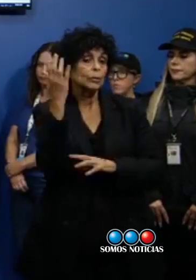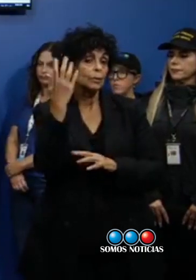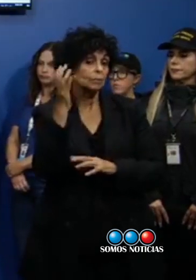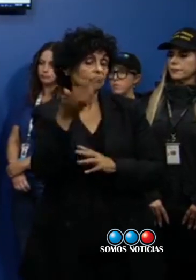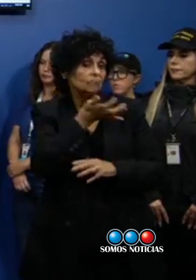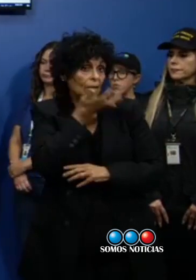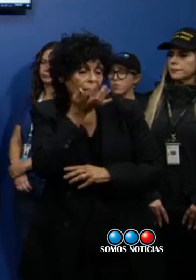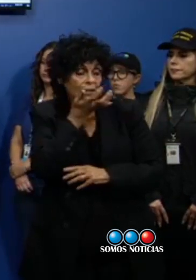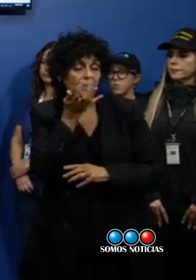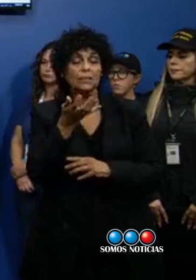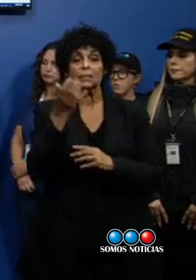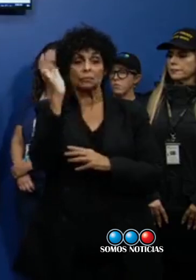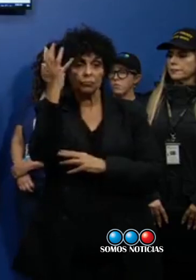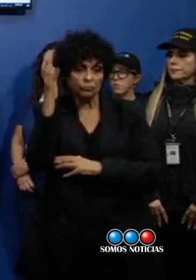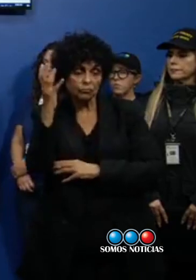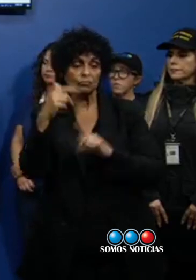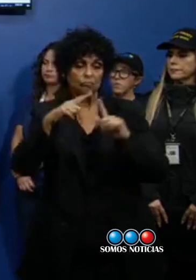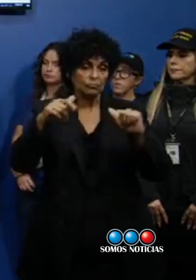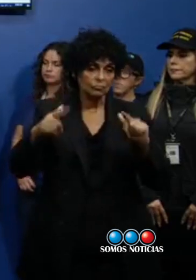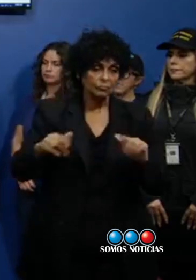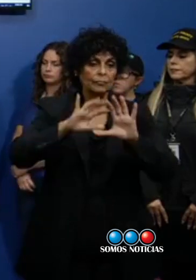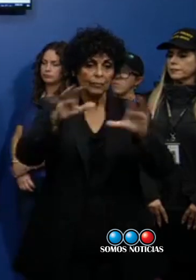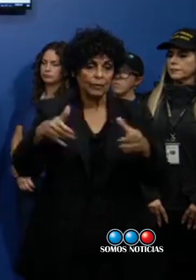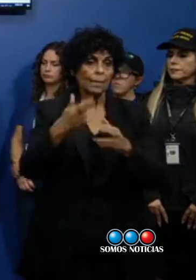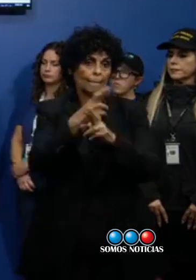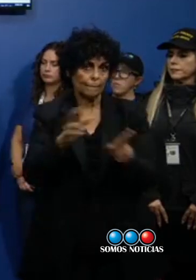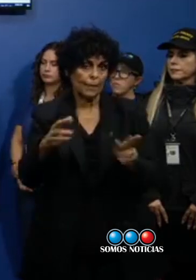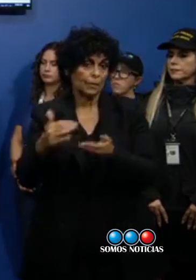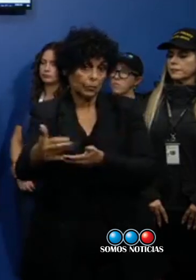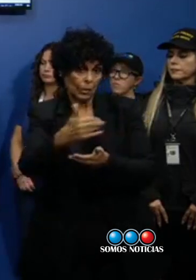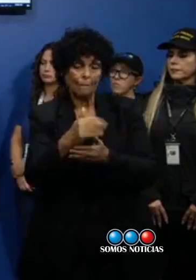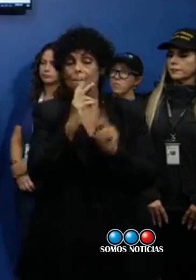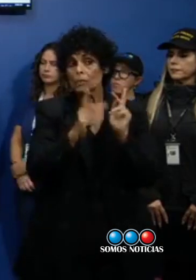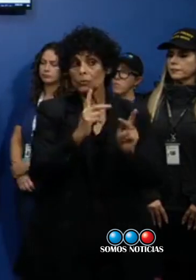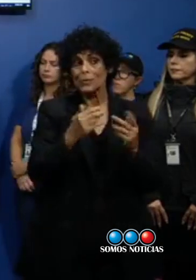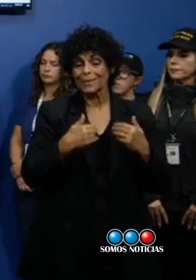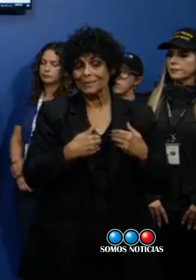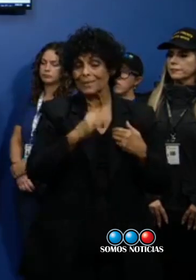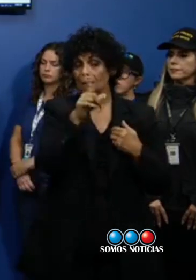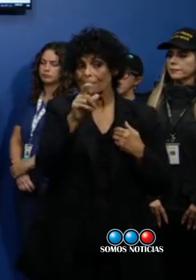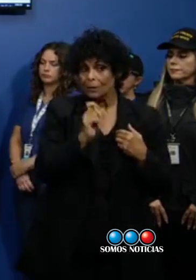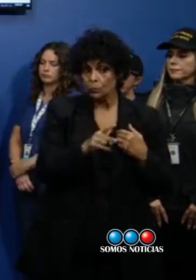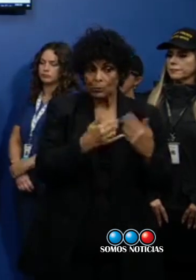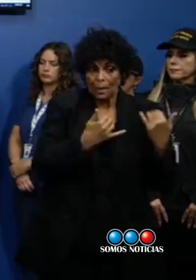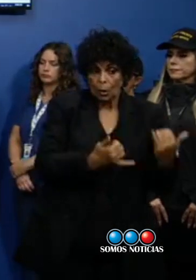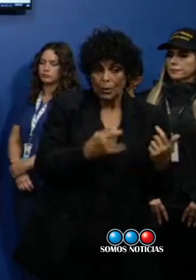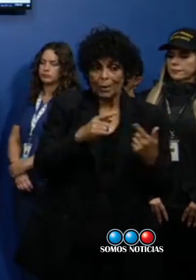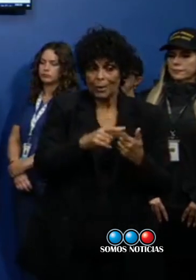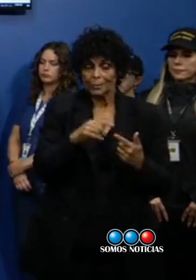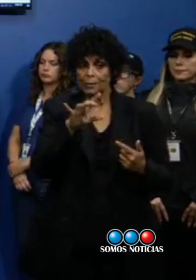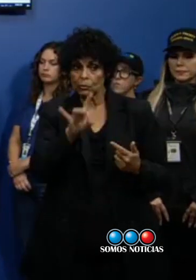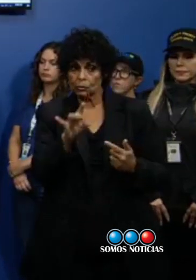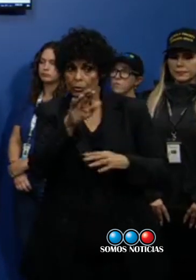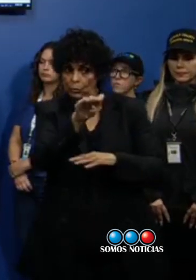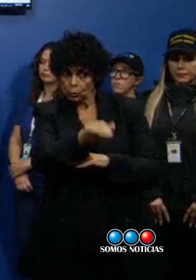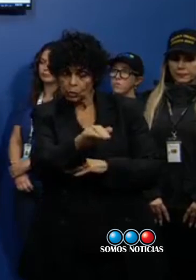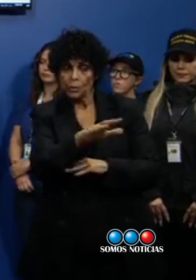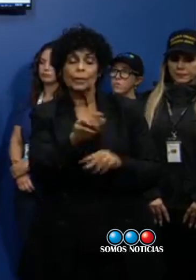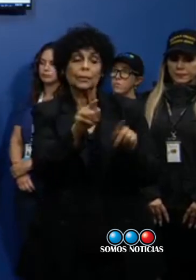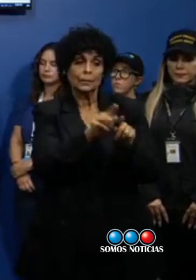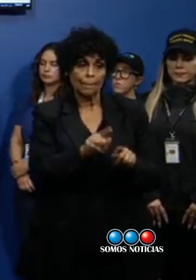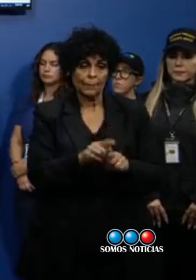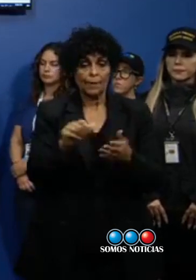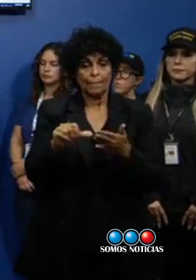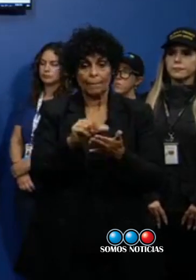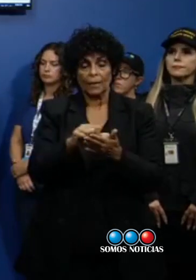la línea de información Ciudadana de San cla permanece abierta para aquellas personas que tengan preguntas el día de hoy hasta las 8 de la noche y también pu pueden visitar